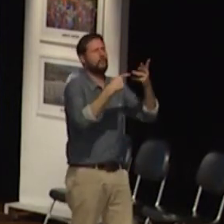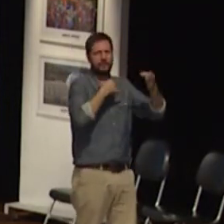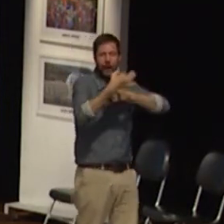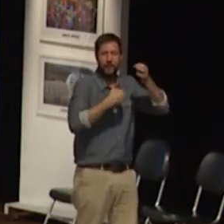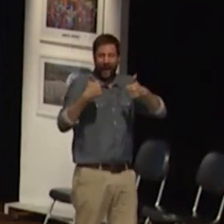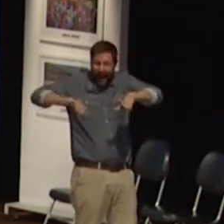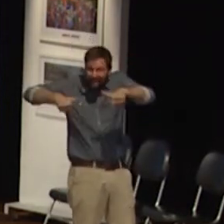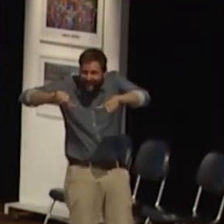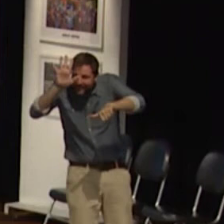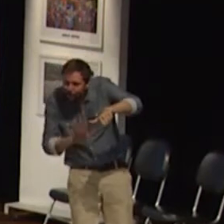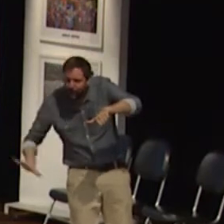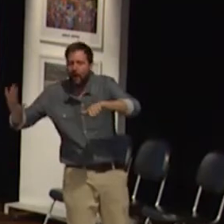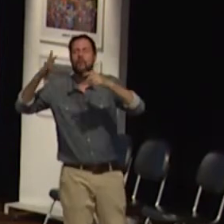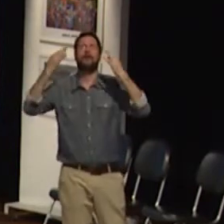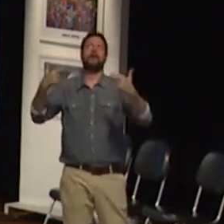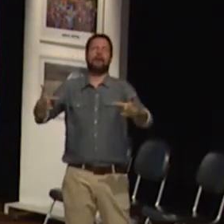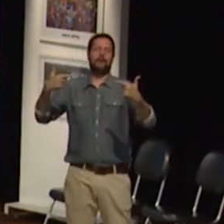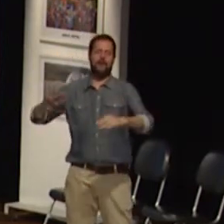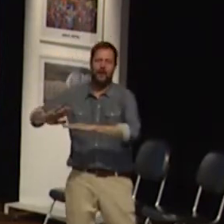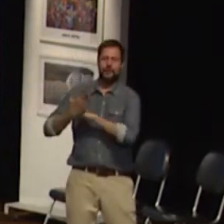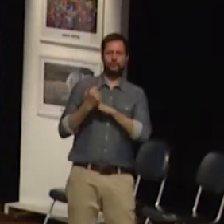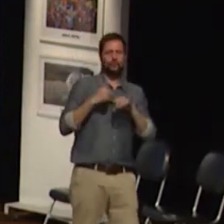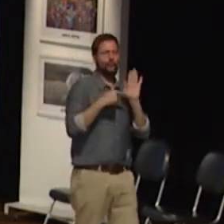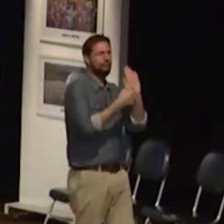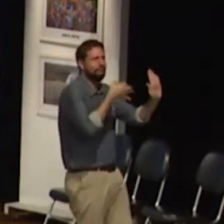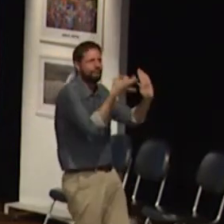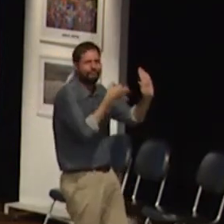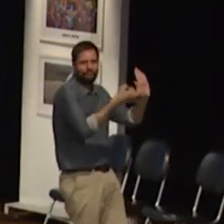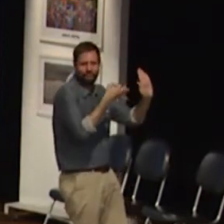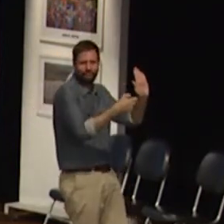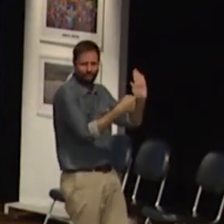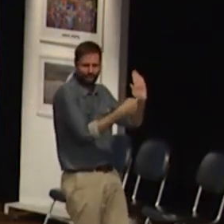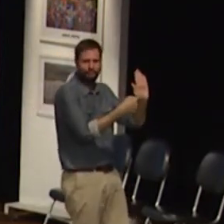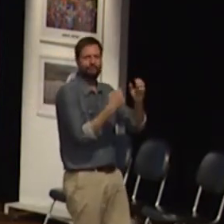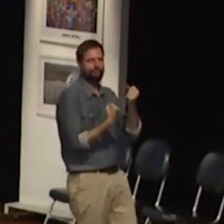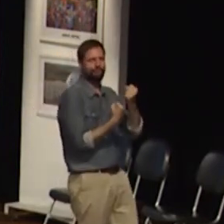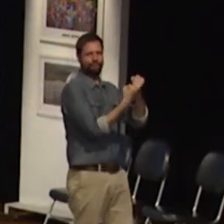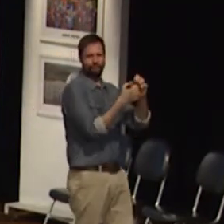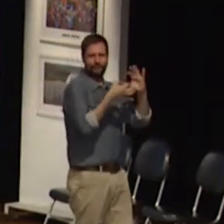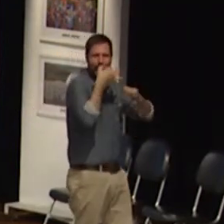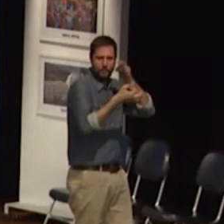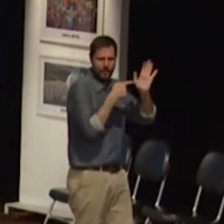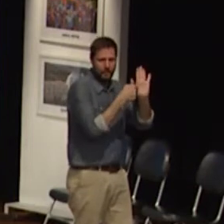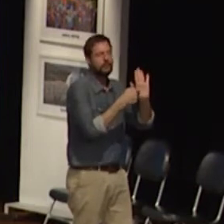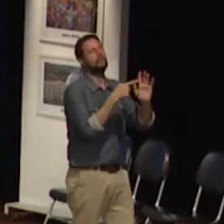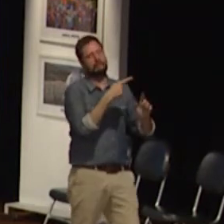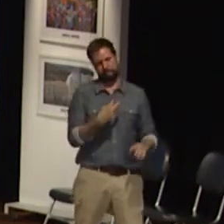opinião, falar que o Enem a gente teve, mas ainda é incipiente. Então, mostrar tudo isso, mostrar argumentos de